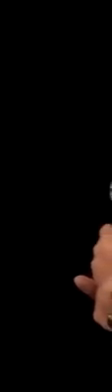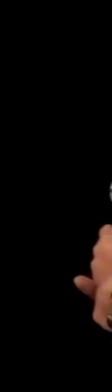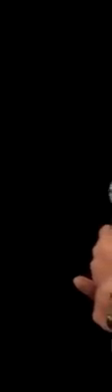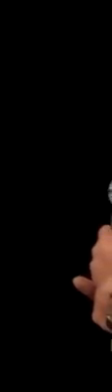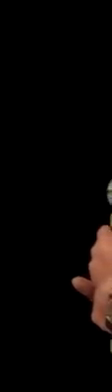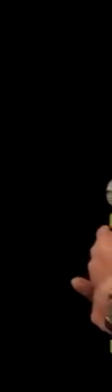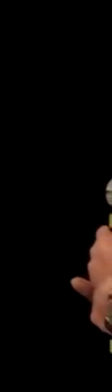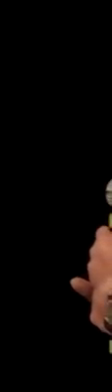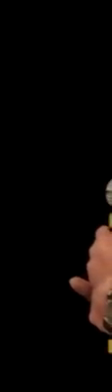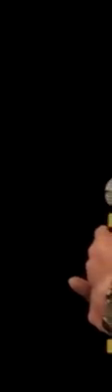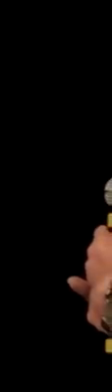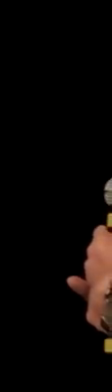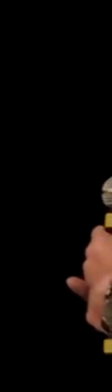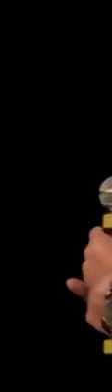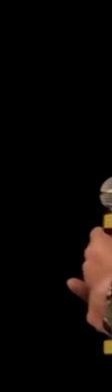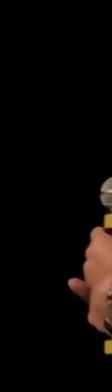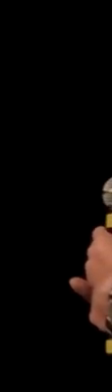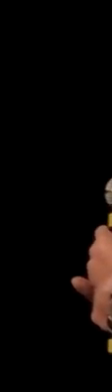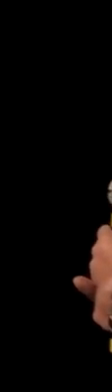não é feito né